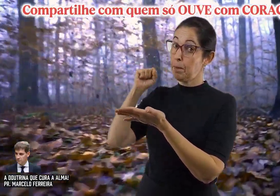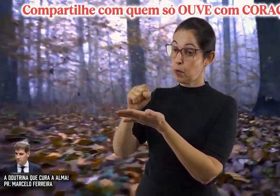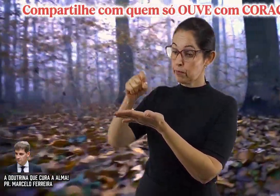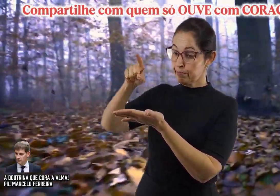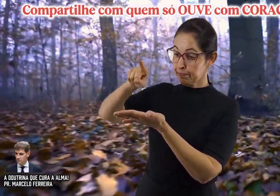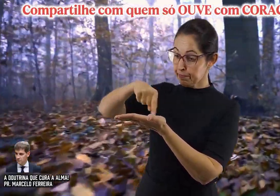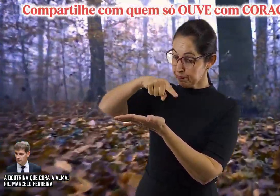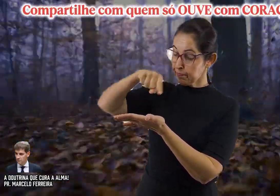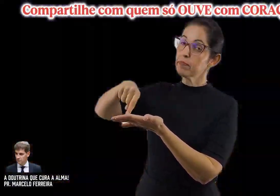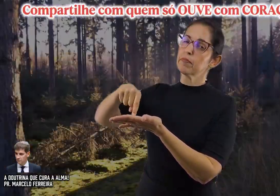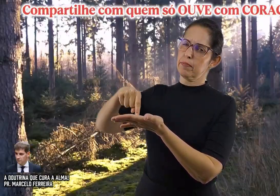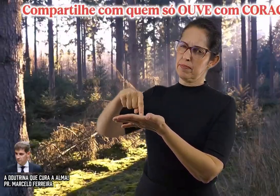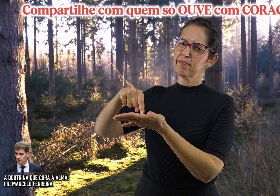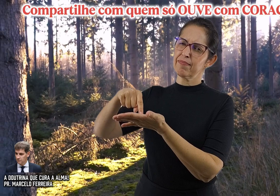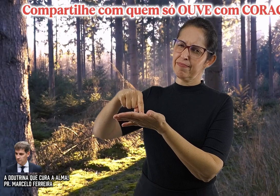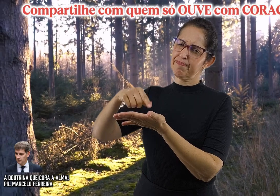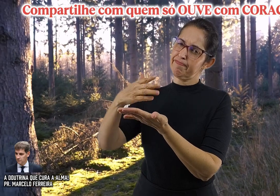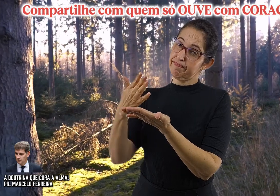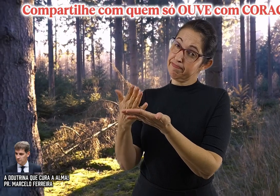riscar.